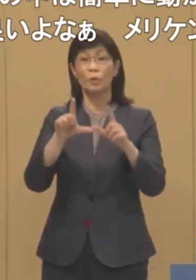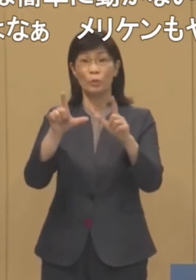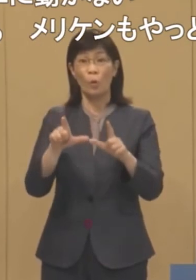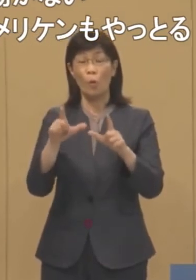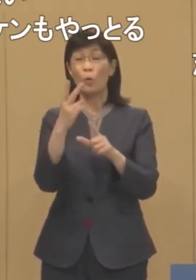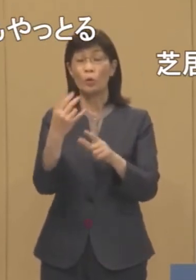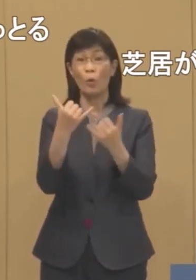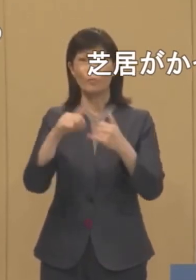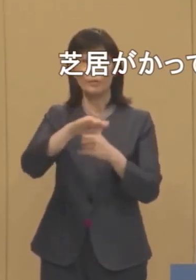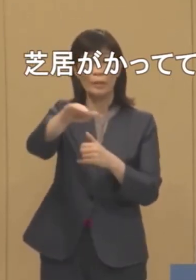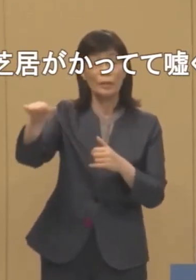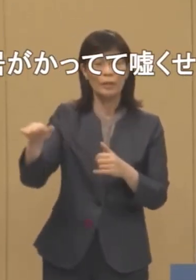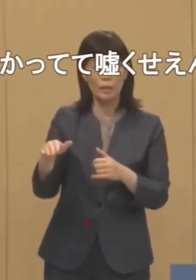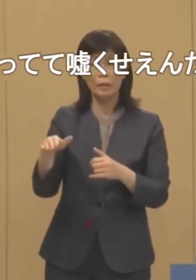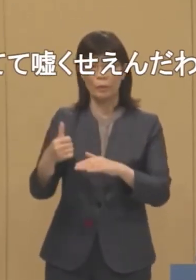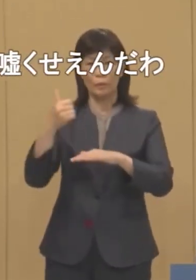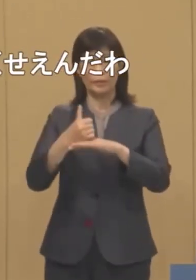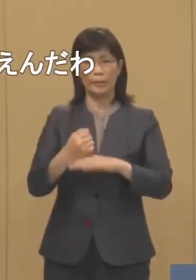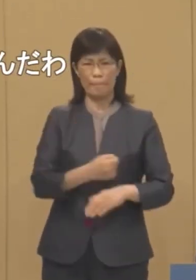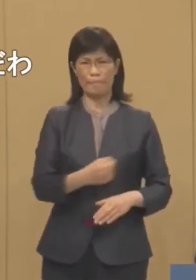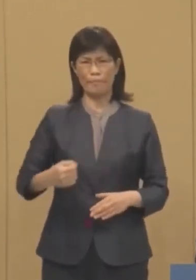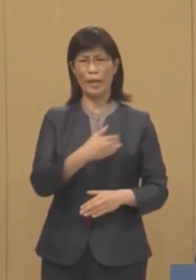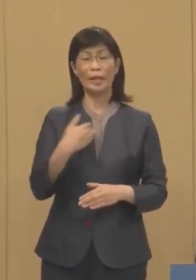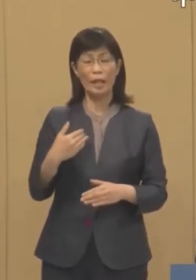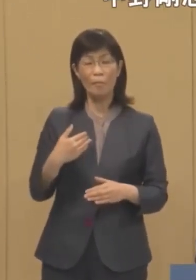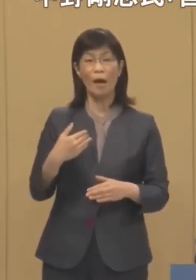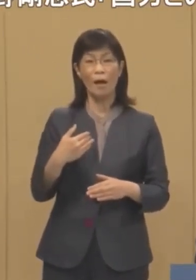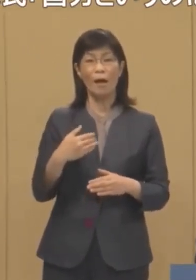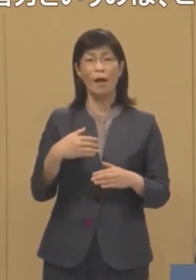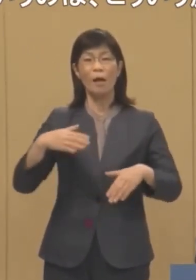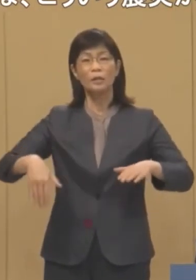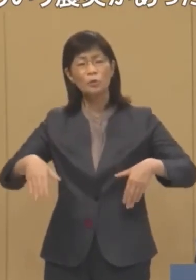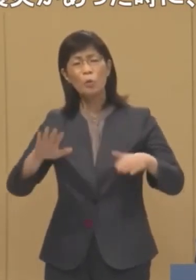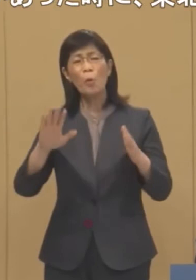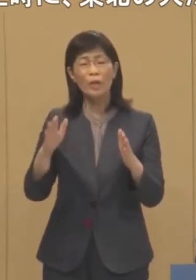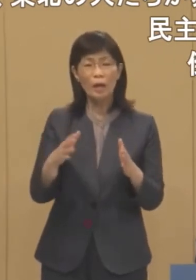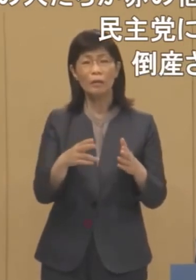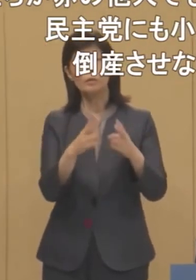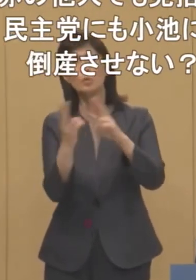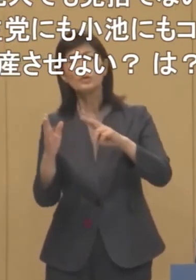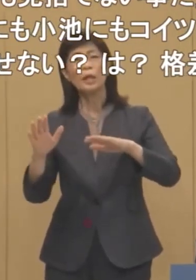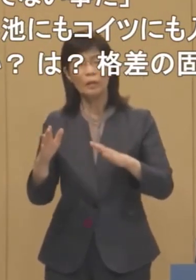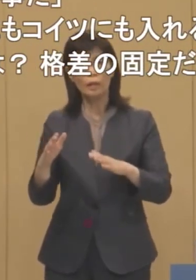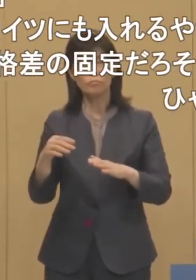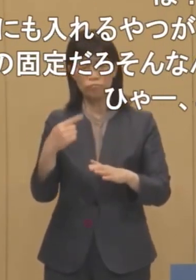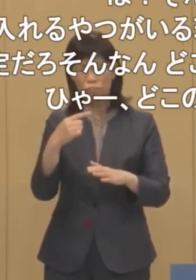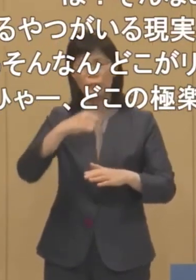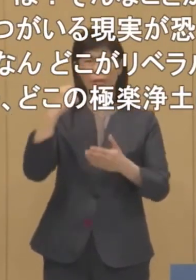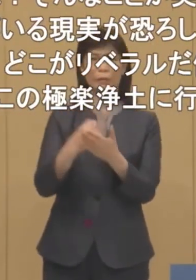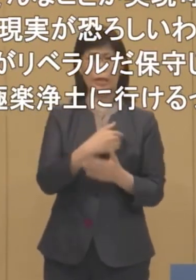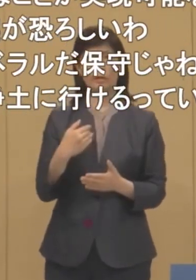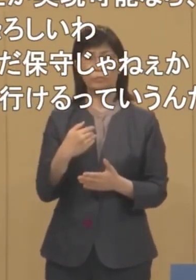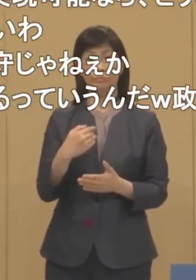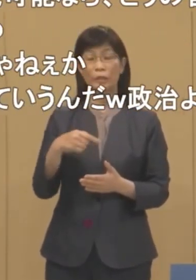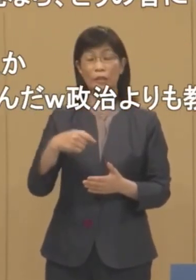本気手を出せば誰も執拗させない倒産させない誰も路頭に迷わせないということが実現できるそれを実現する